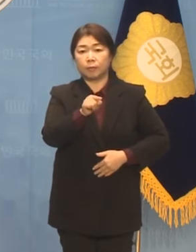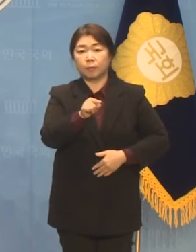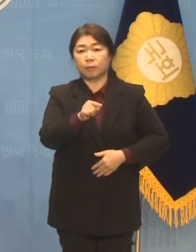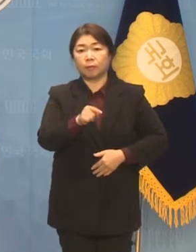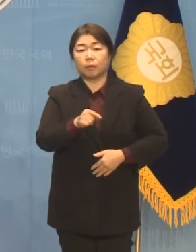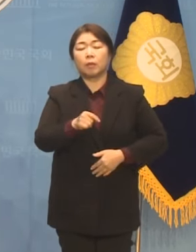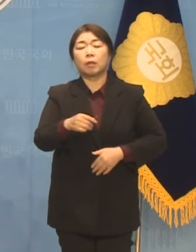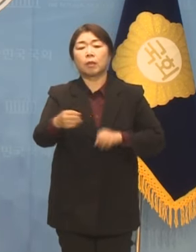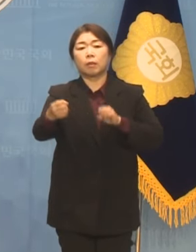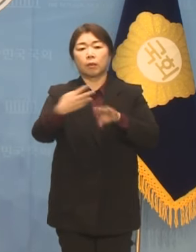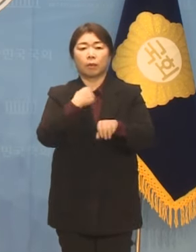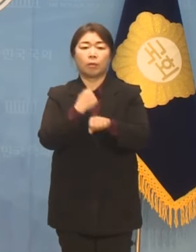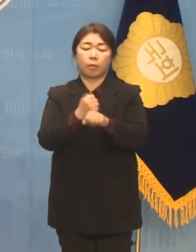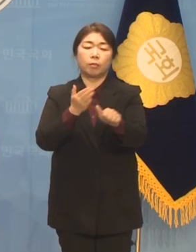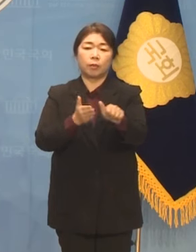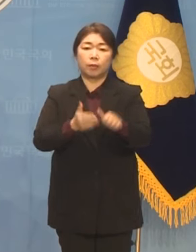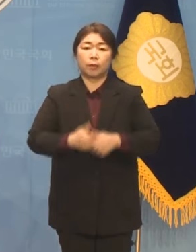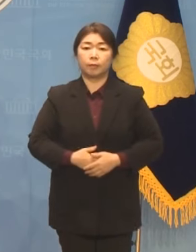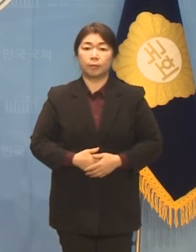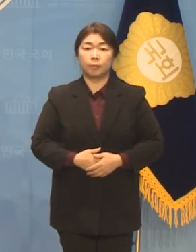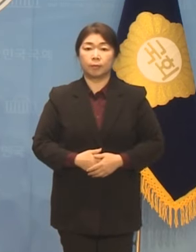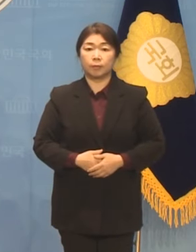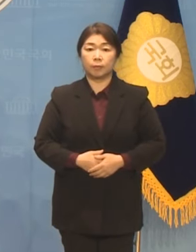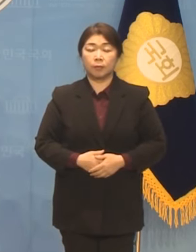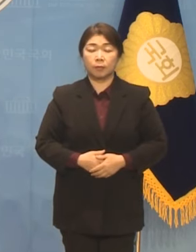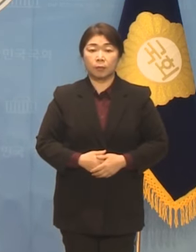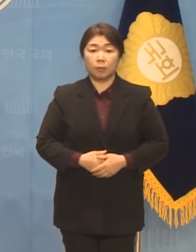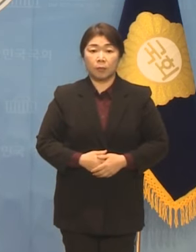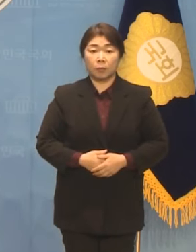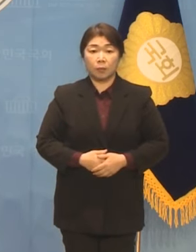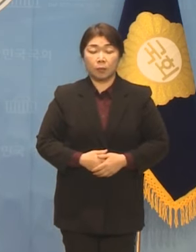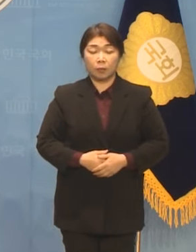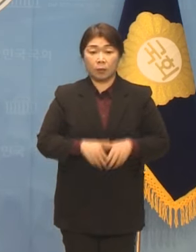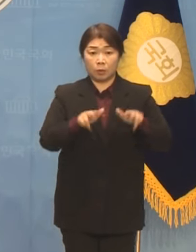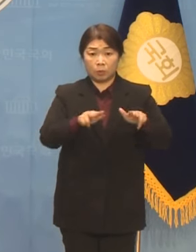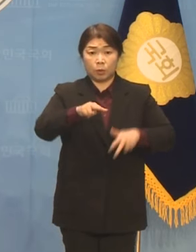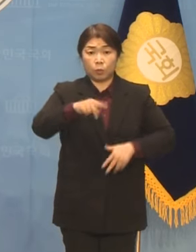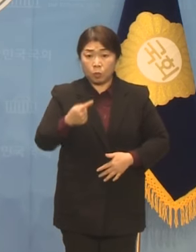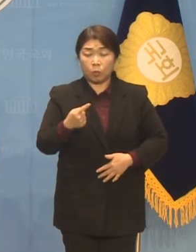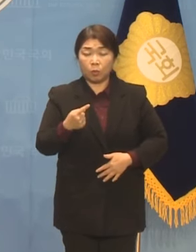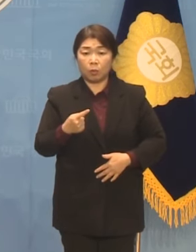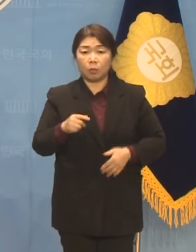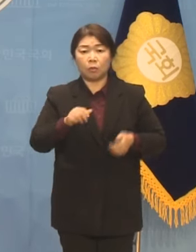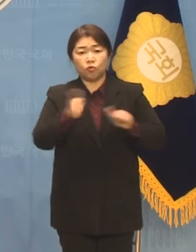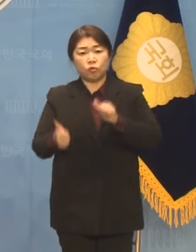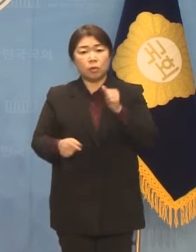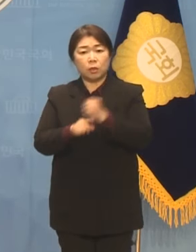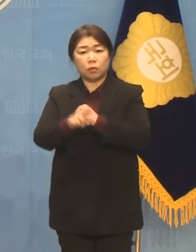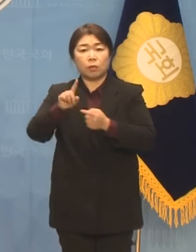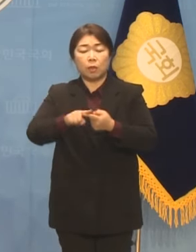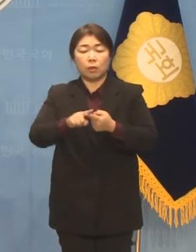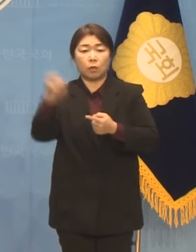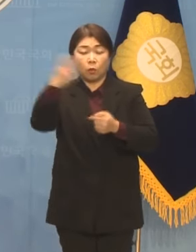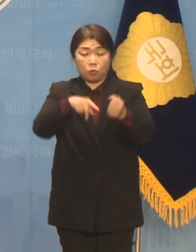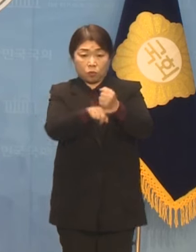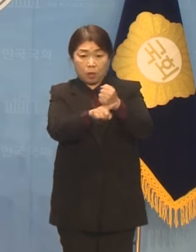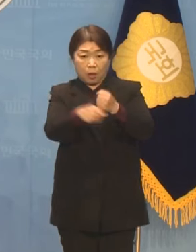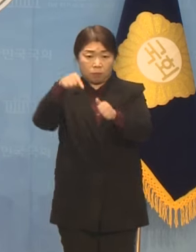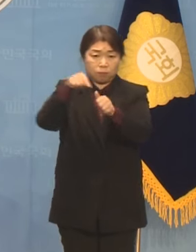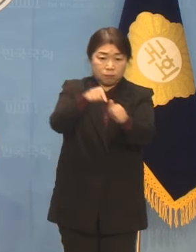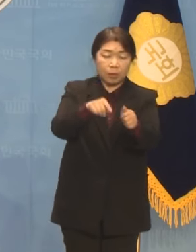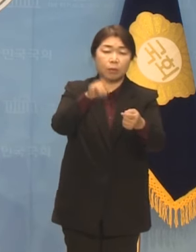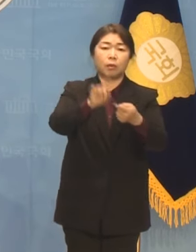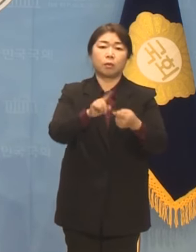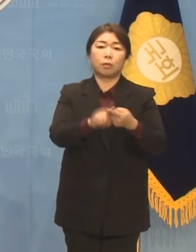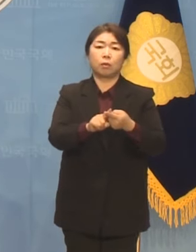답해야 합니다. 여당은 지금이라도 최상병의 사망 원인과 수사 외압에 대한 진상을 밝히는